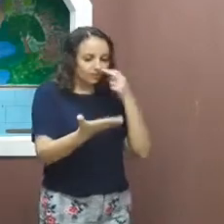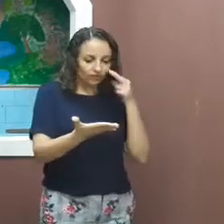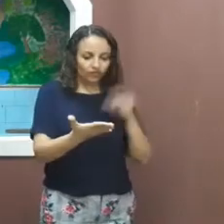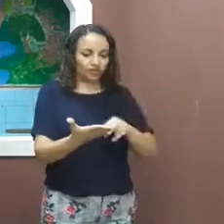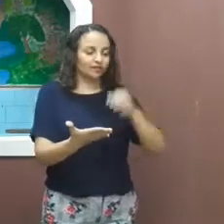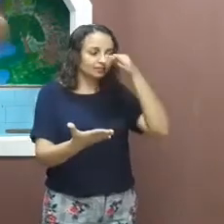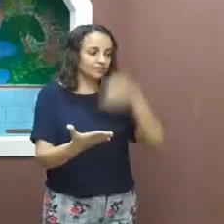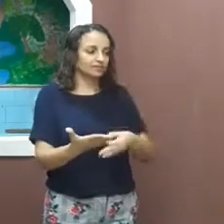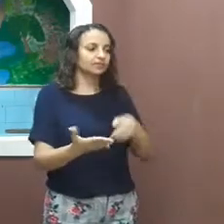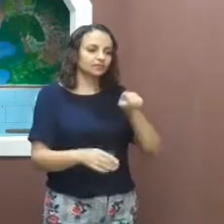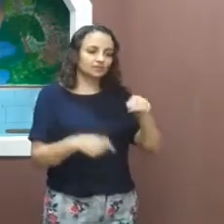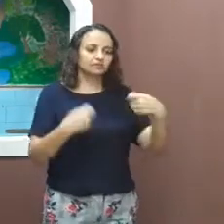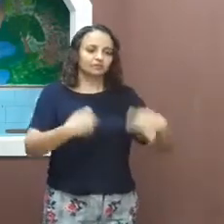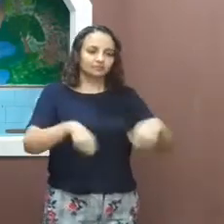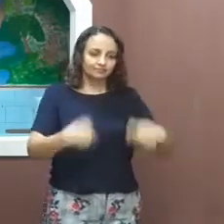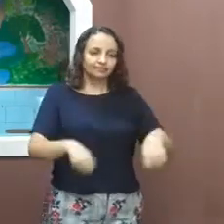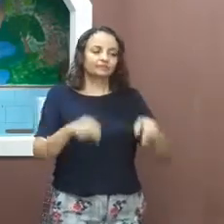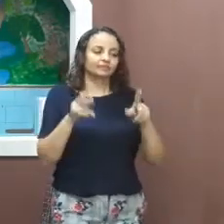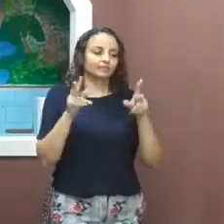Você precisa fazer isso.